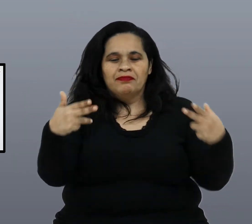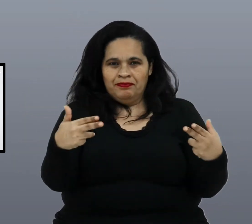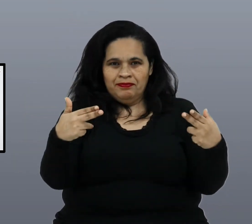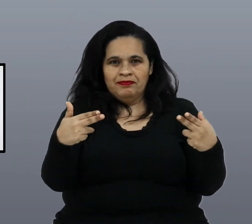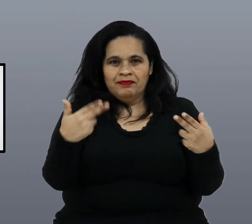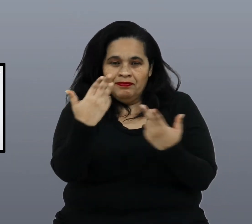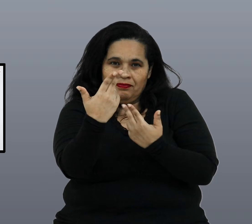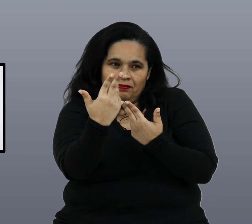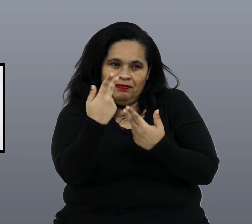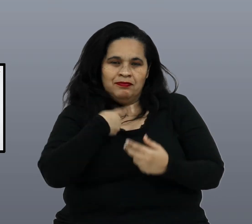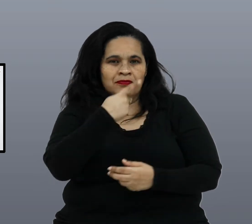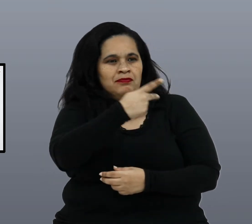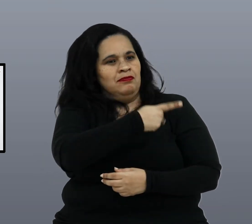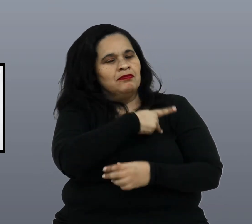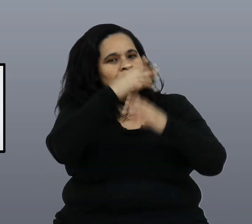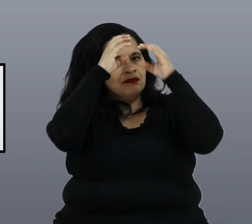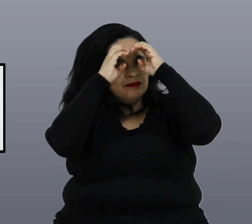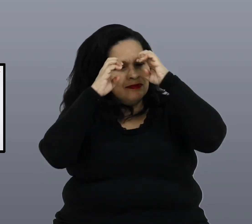o pastor Eleito comentou há pouco,